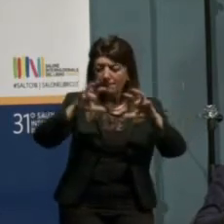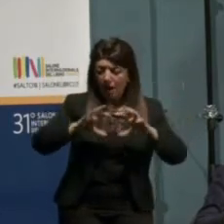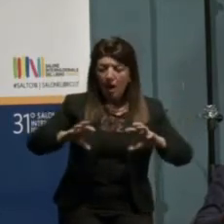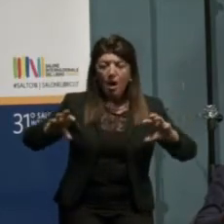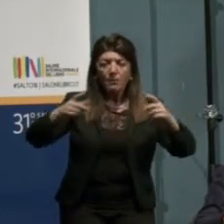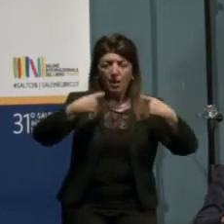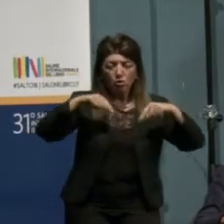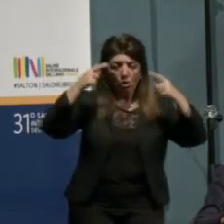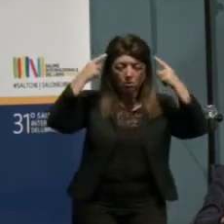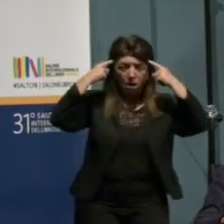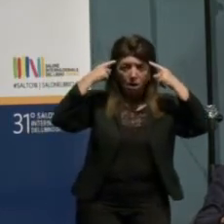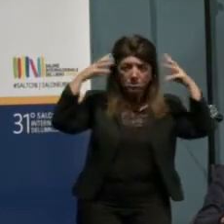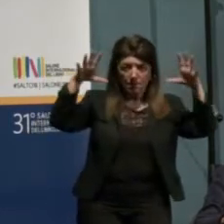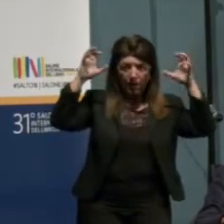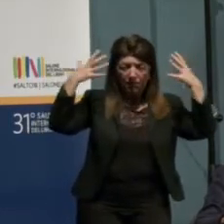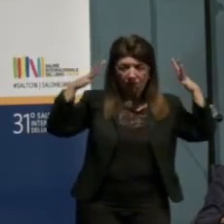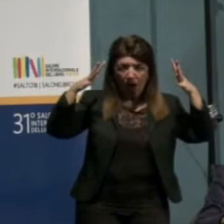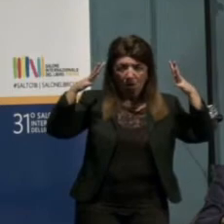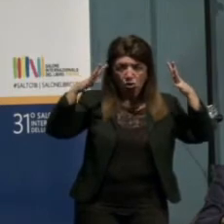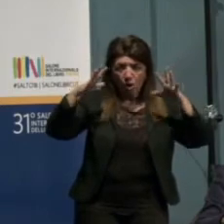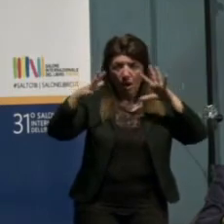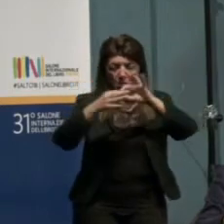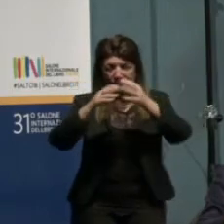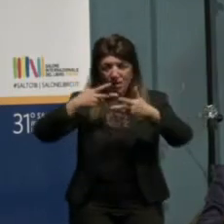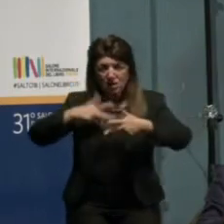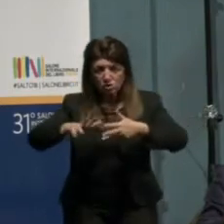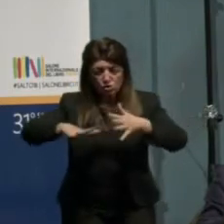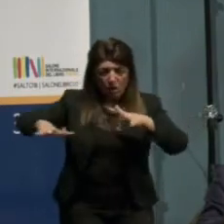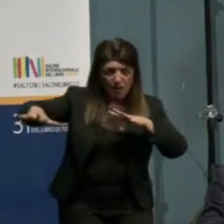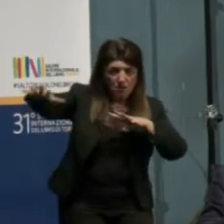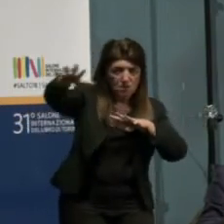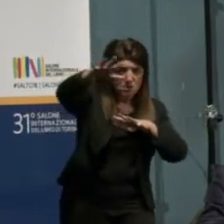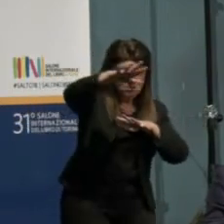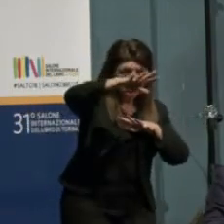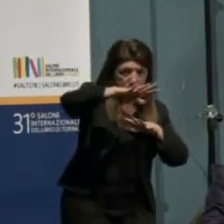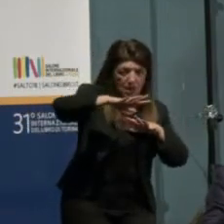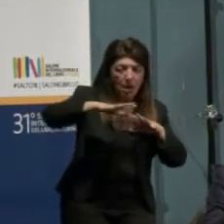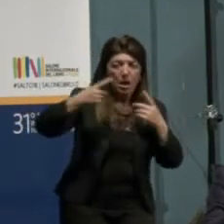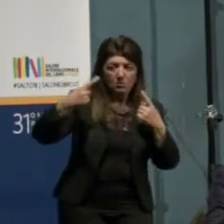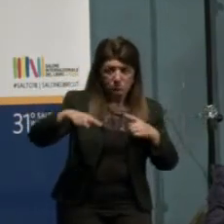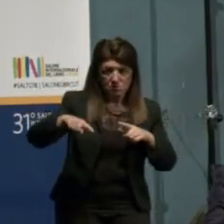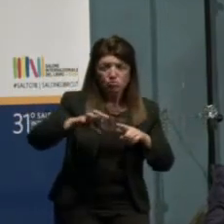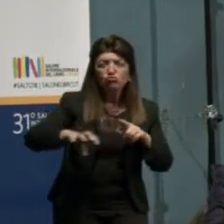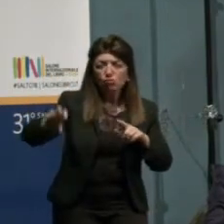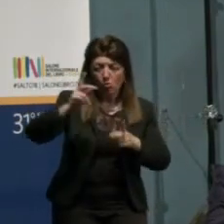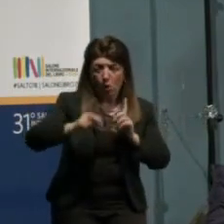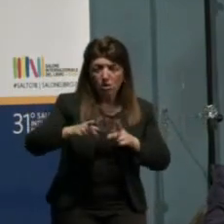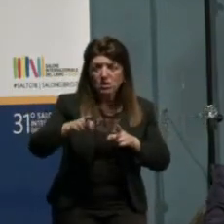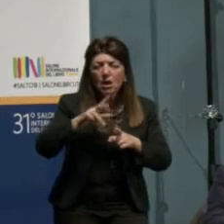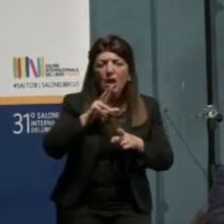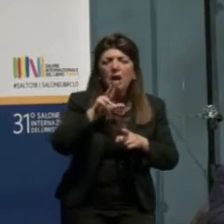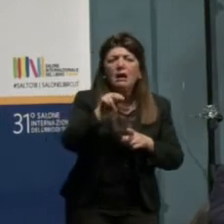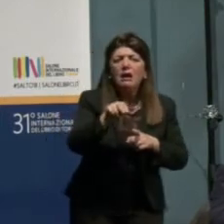socializzando quindi una proposta e poi sapete si dice che la parola comunque che